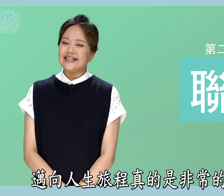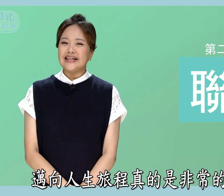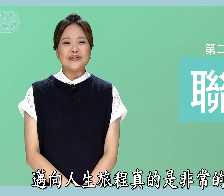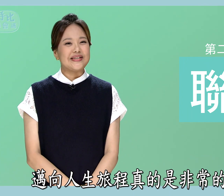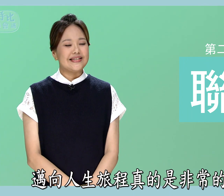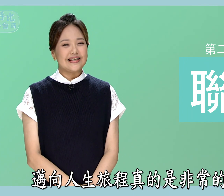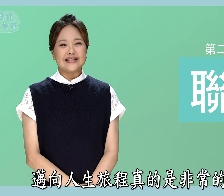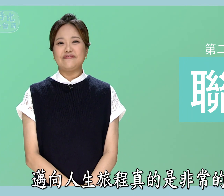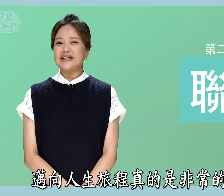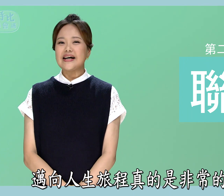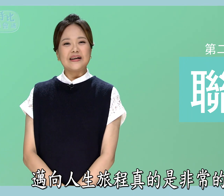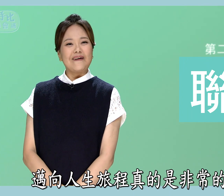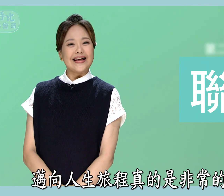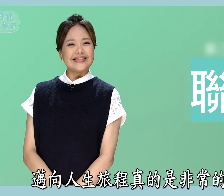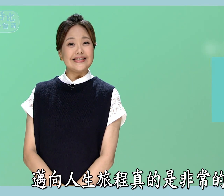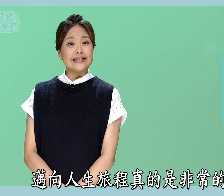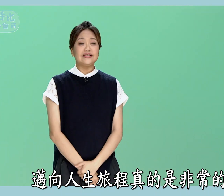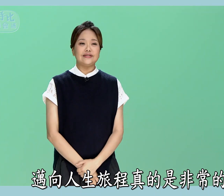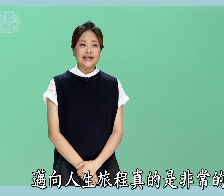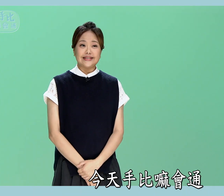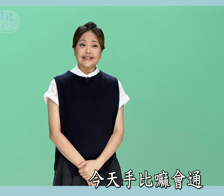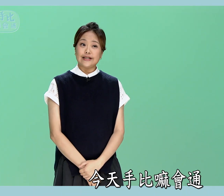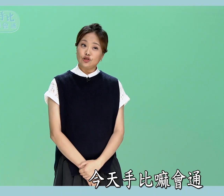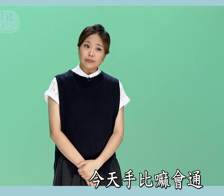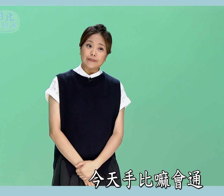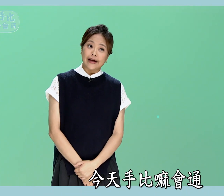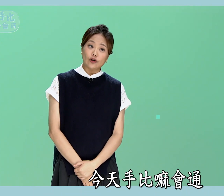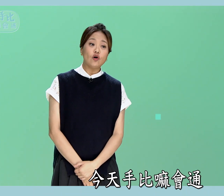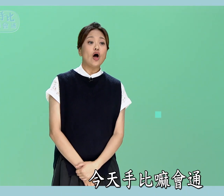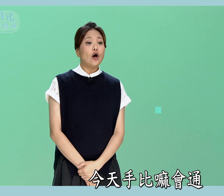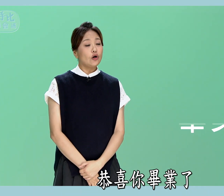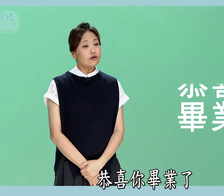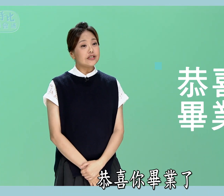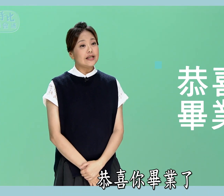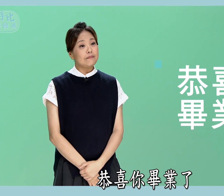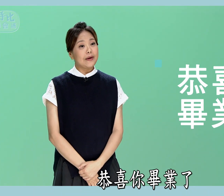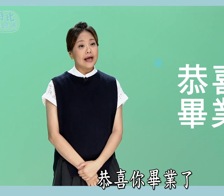生旅程真的是非常的欢喜，所以今天丘比买通。恭喜你毕业